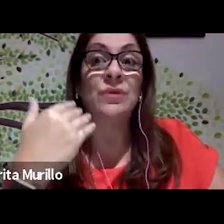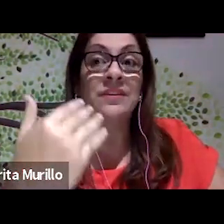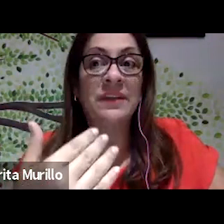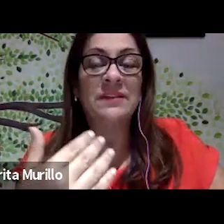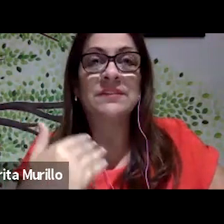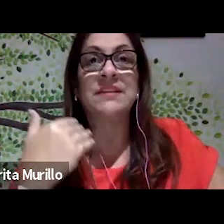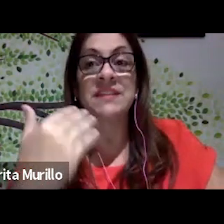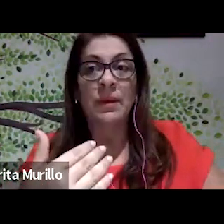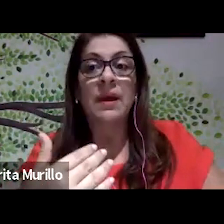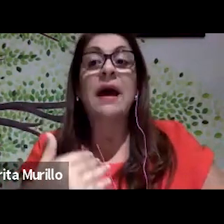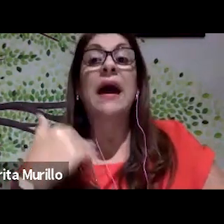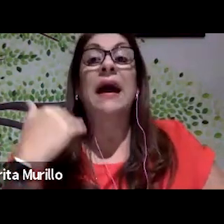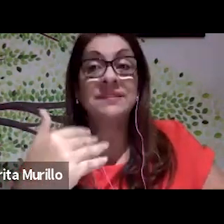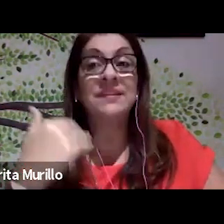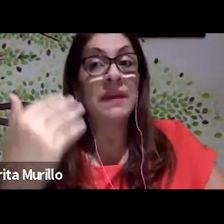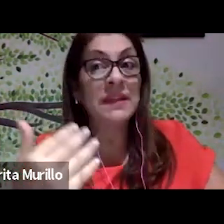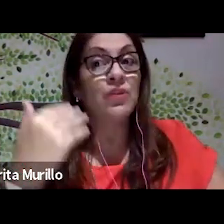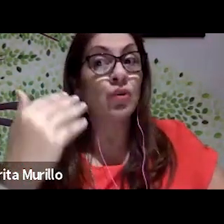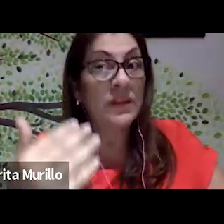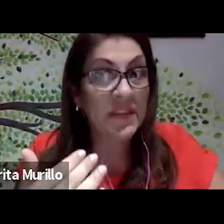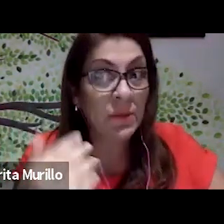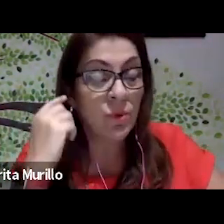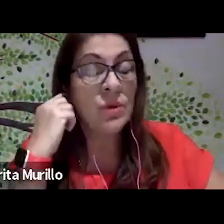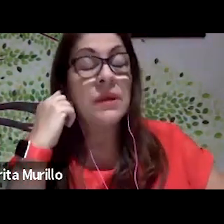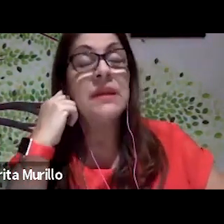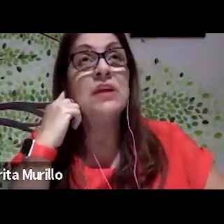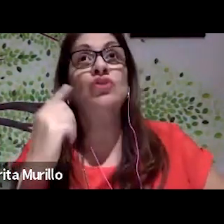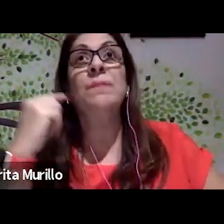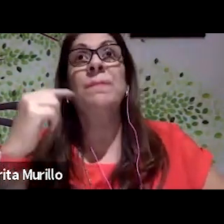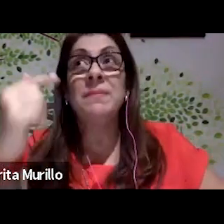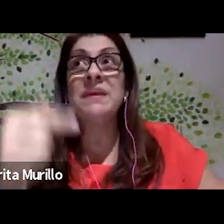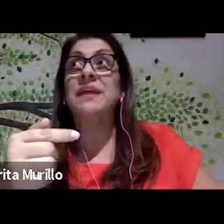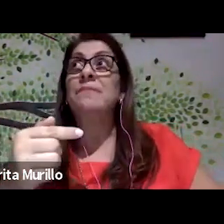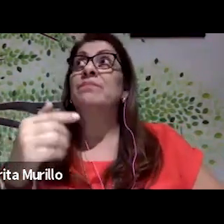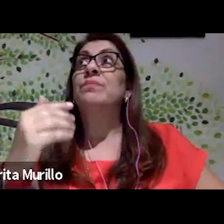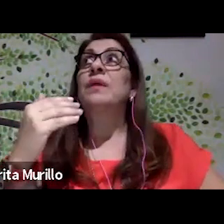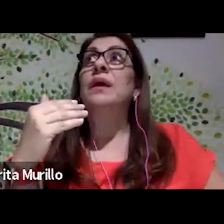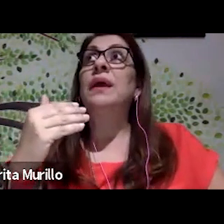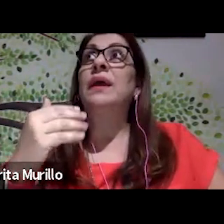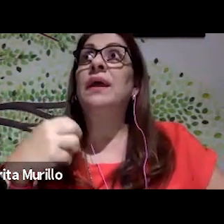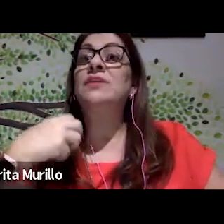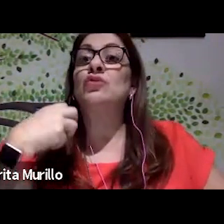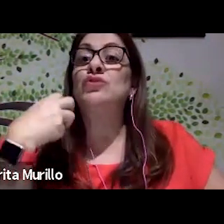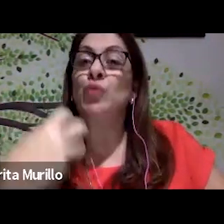el acceso a las redes te lleva a este imaginario colectivo y no te permite